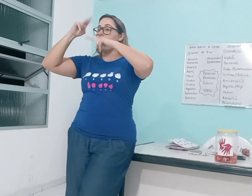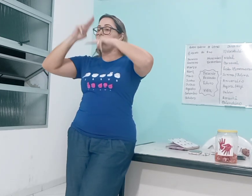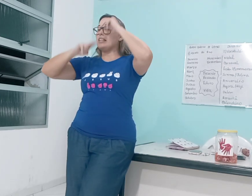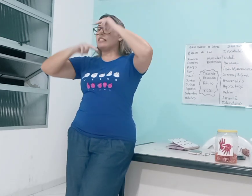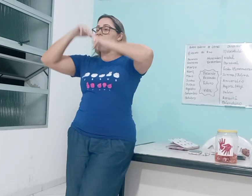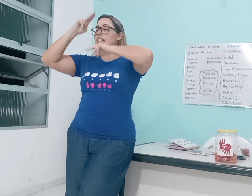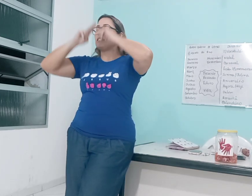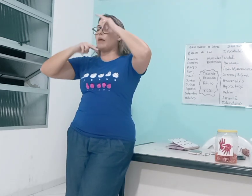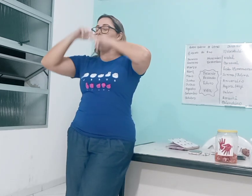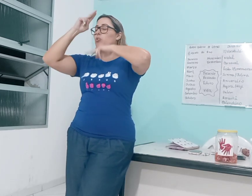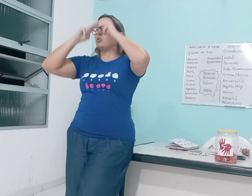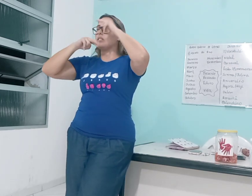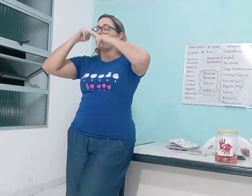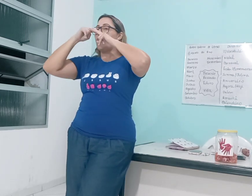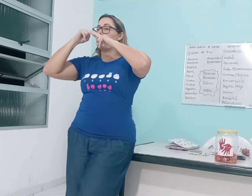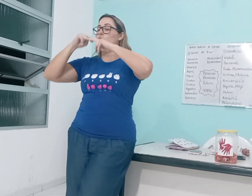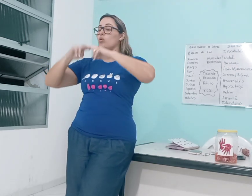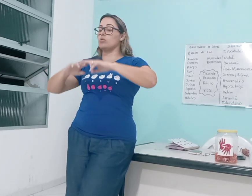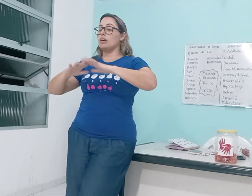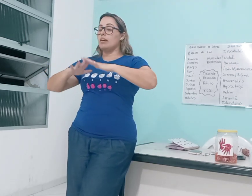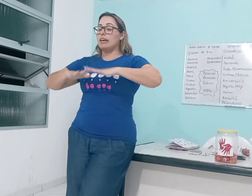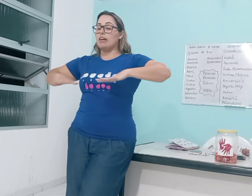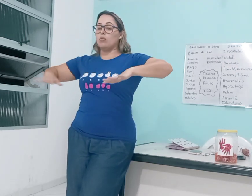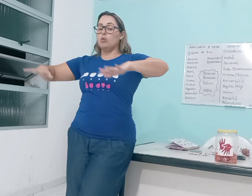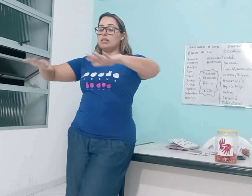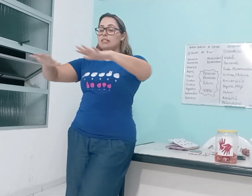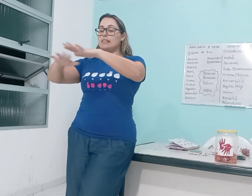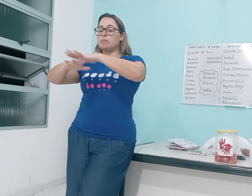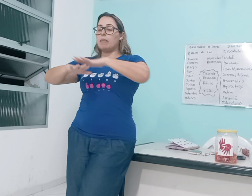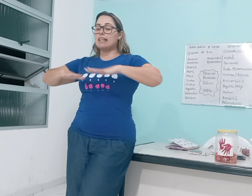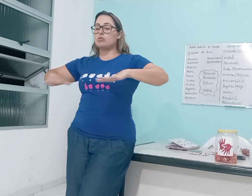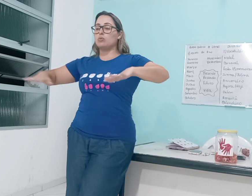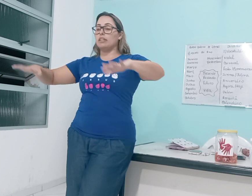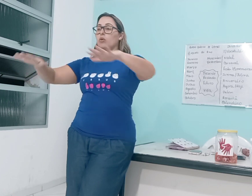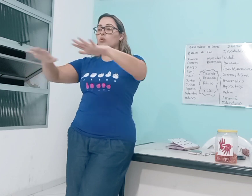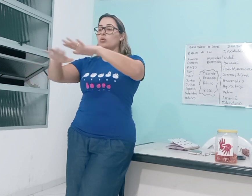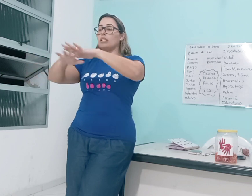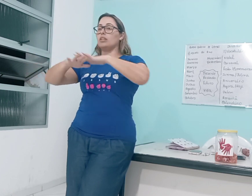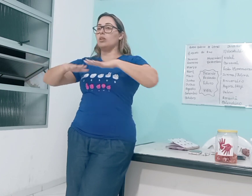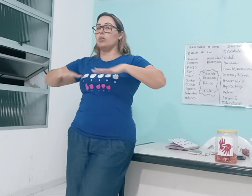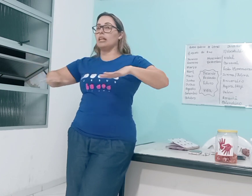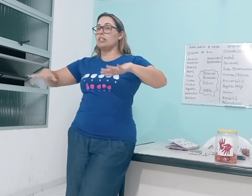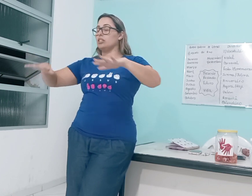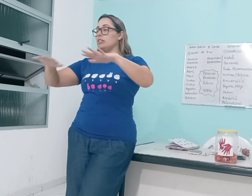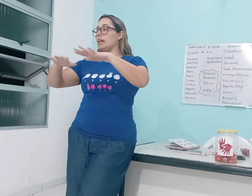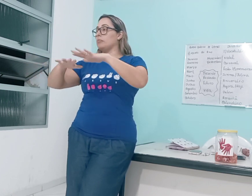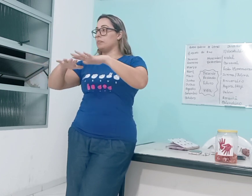evite sinalizar muito assim perto do rosto. Use esse espaço neutro aqui, ó, que a gente tem. Tá